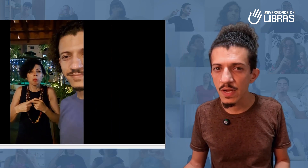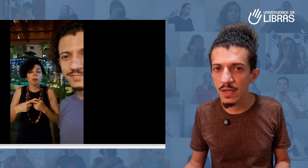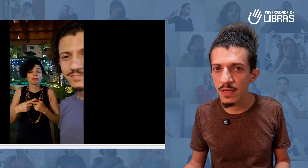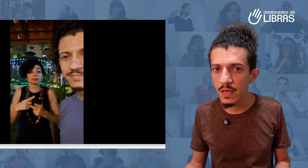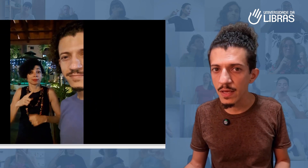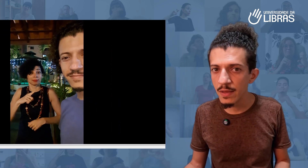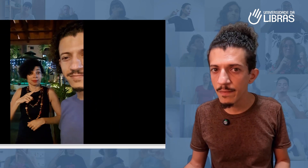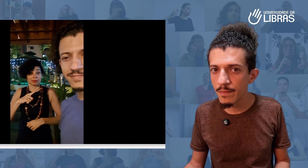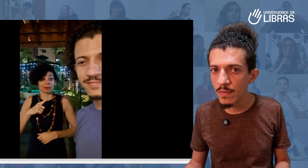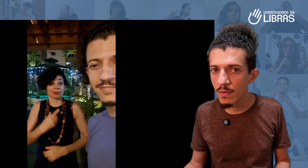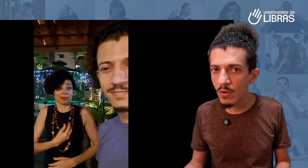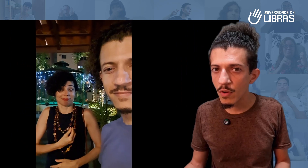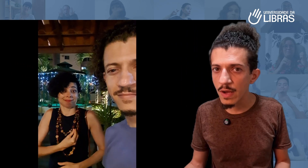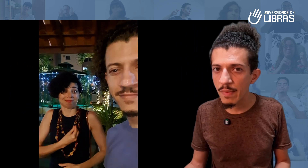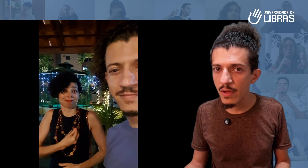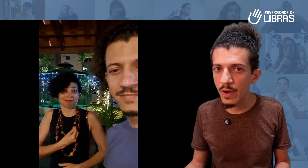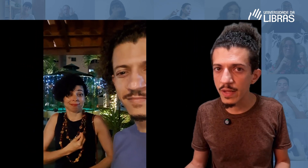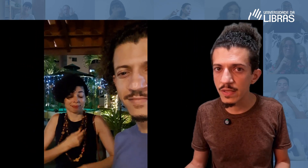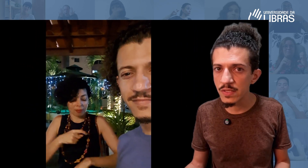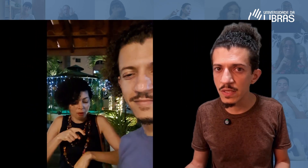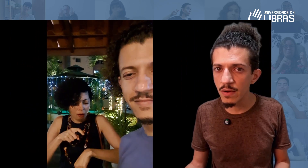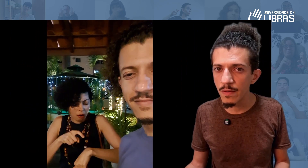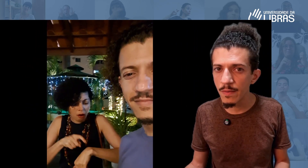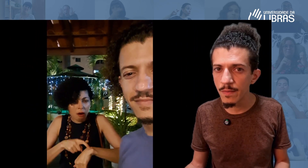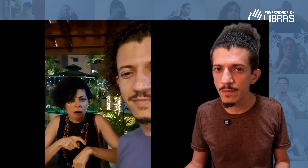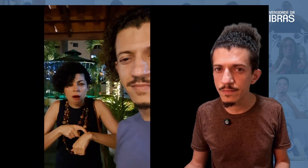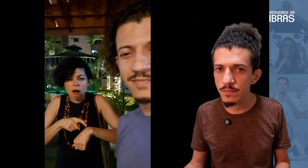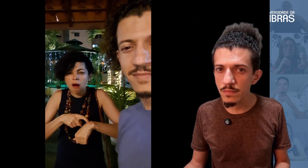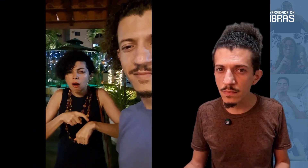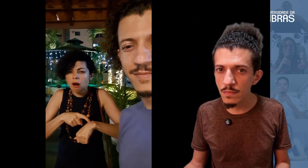Vou mostrar aqui. Vou colocar maior aqui assim, ó.